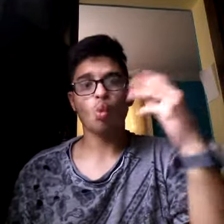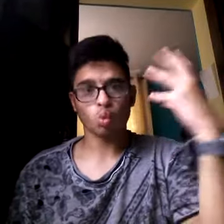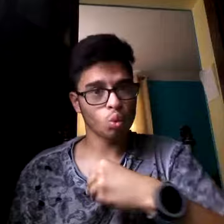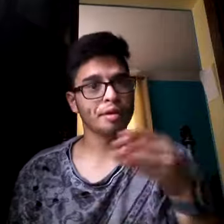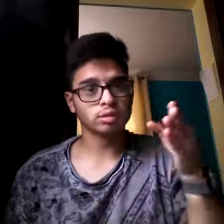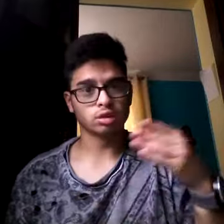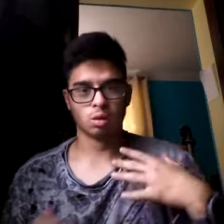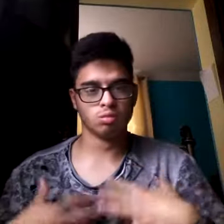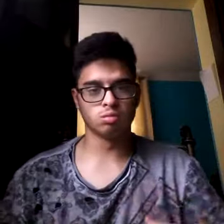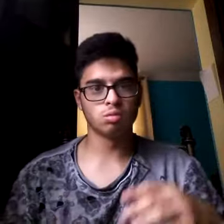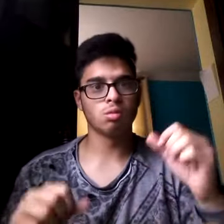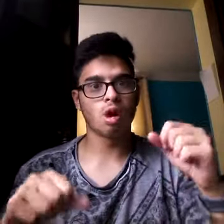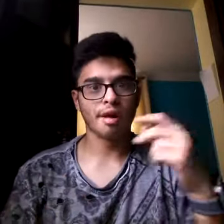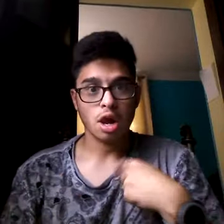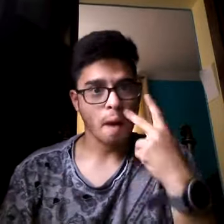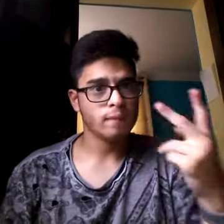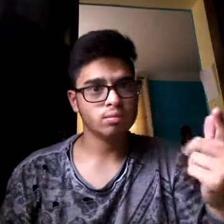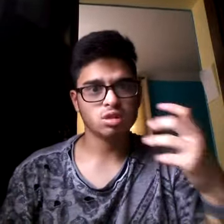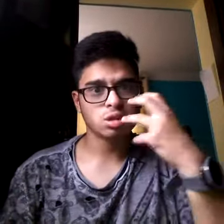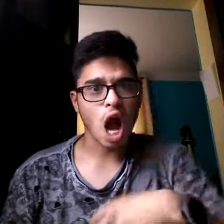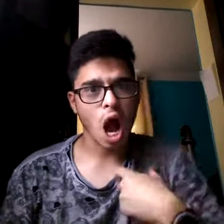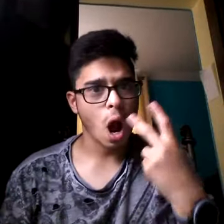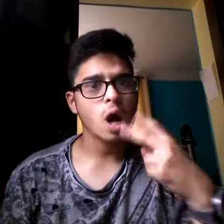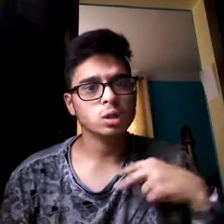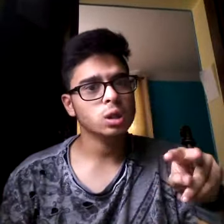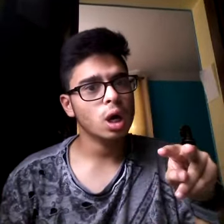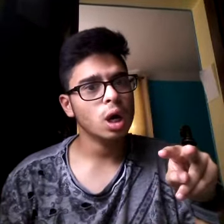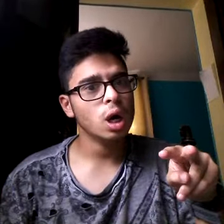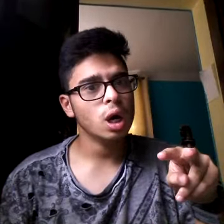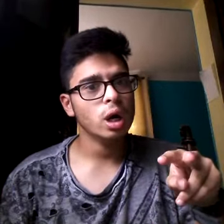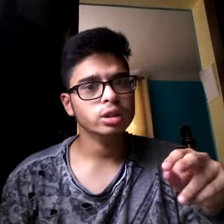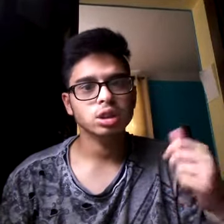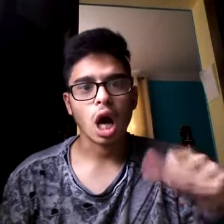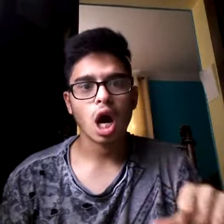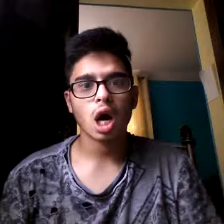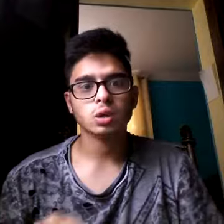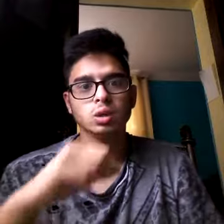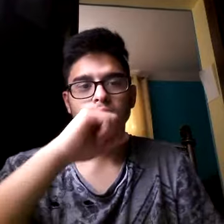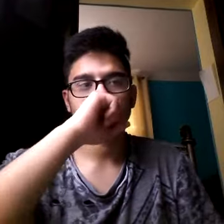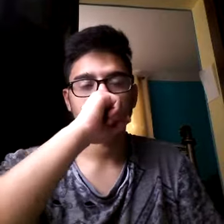Minutos después, el Servicio Geológico de Estados Unidos ajustó la magnitud a 7.1.